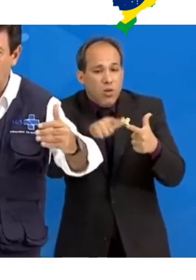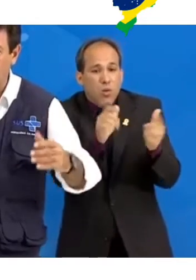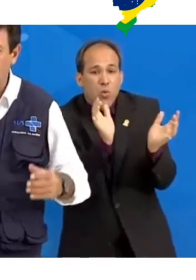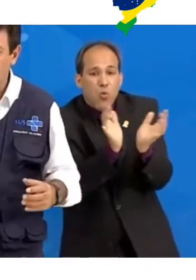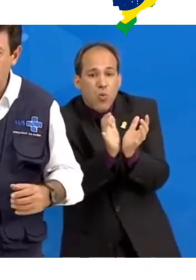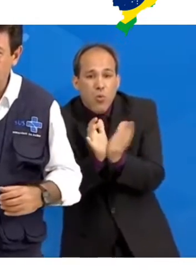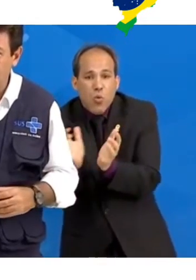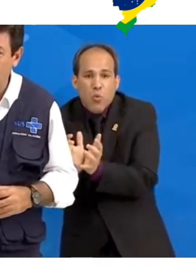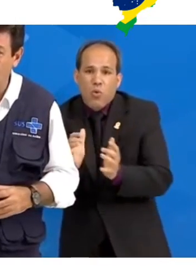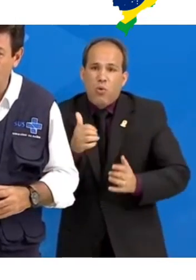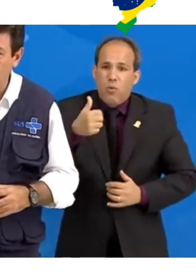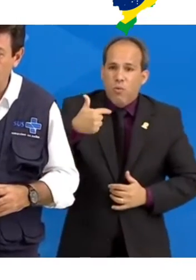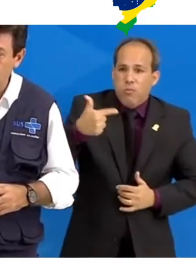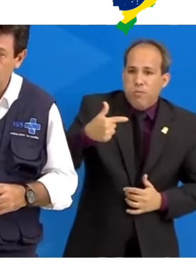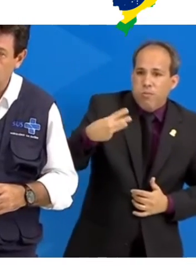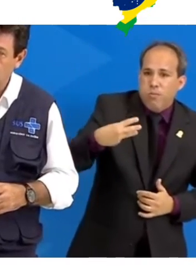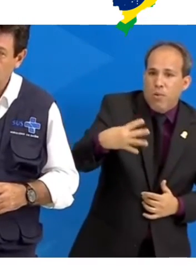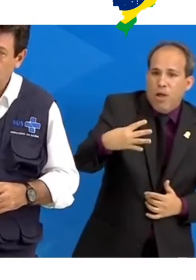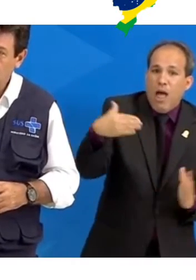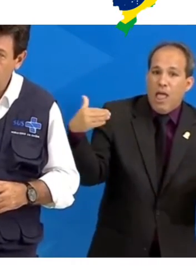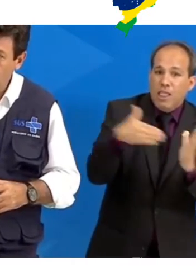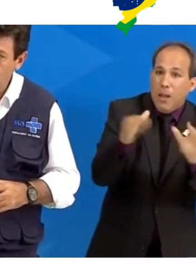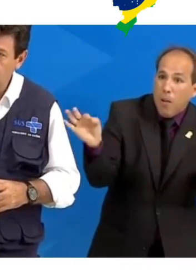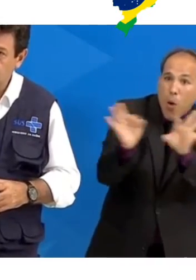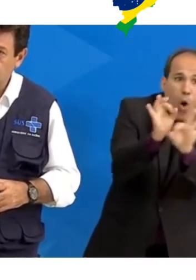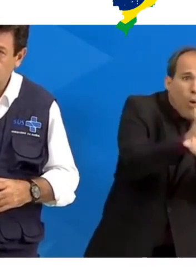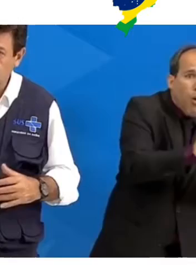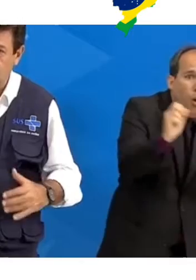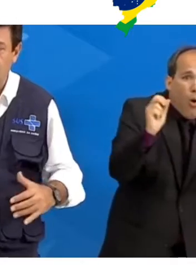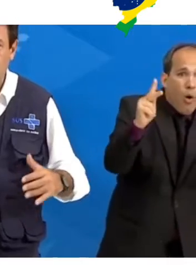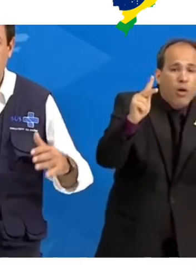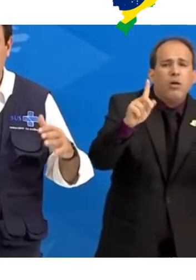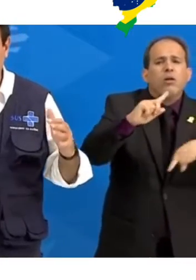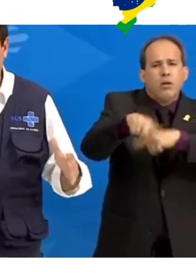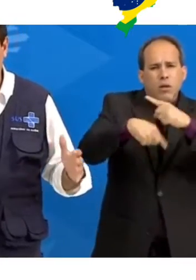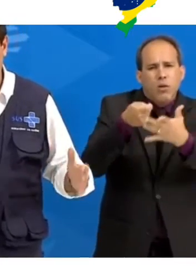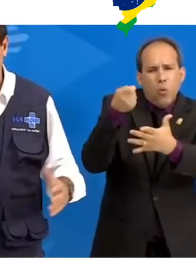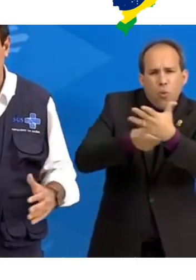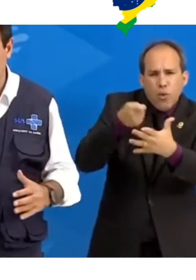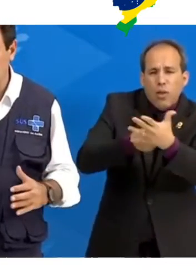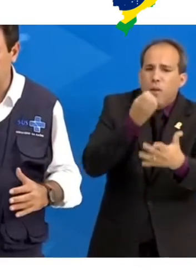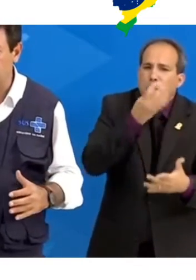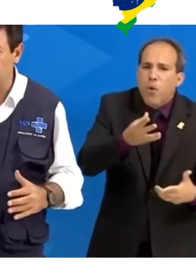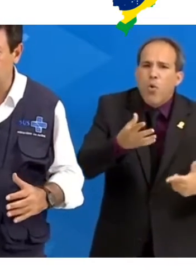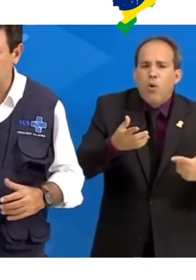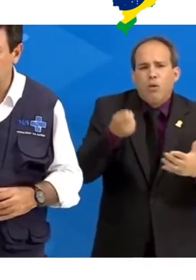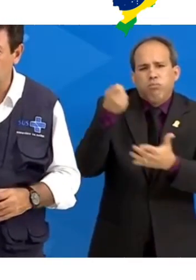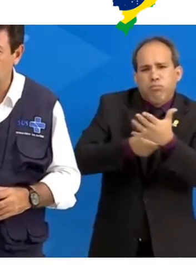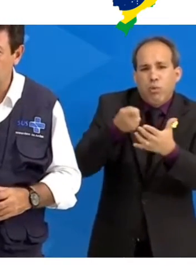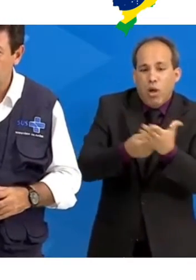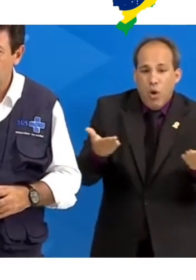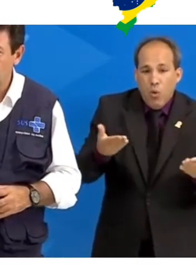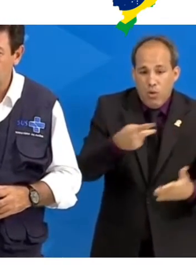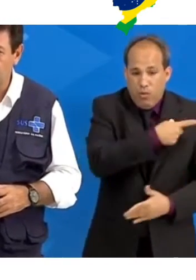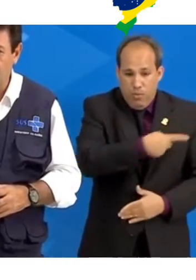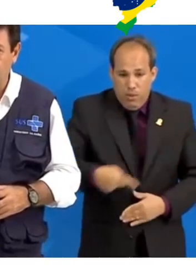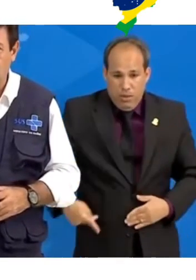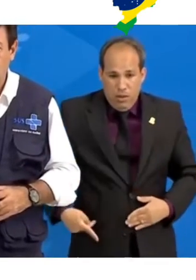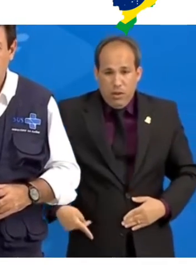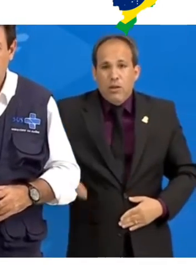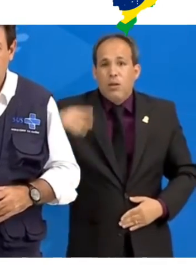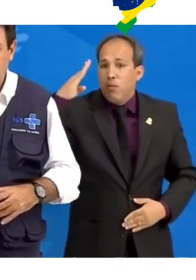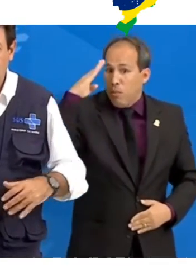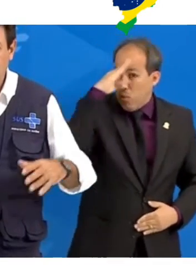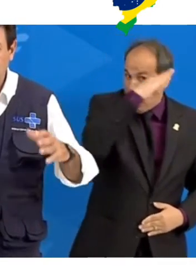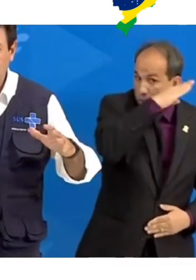terceira, quarta, até concluirmos, e vamos lutar uma boa luta. Acho que o presidente hoje, Bolsonaro,